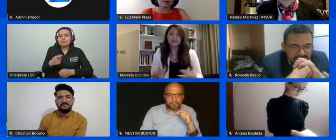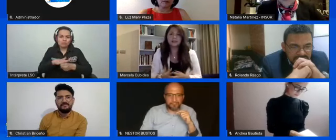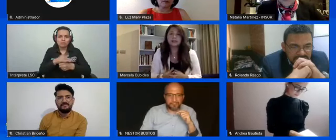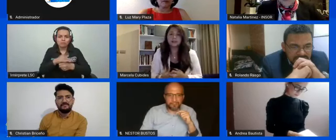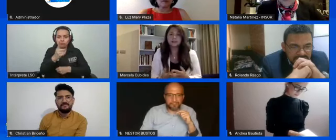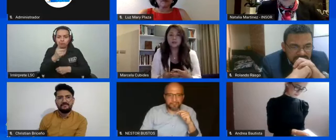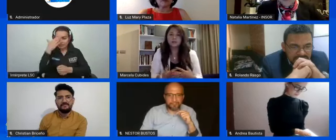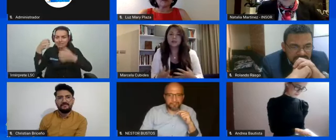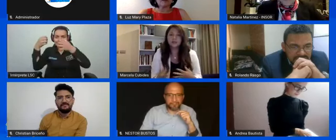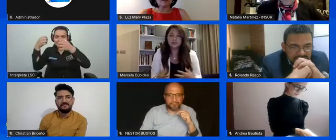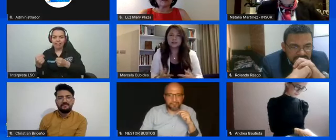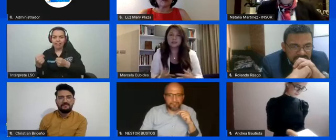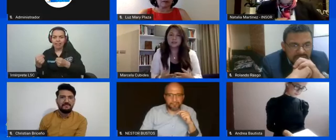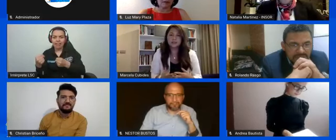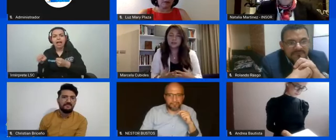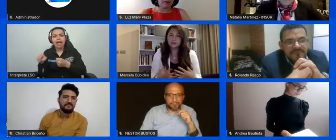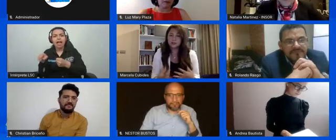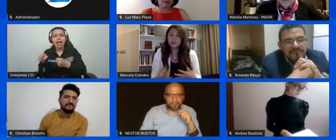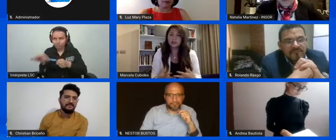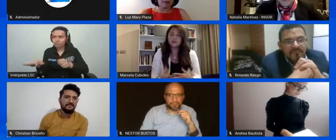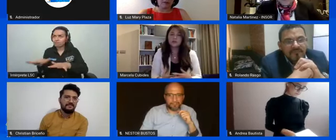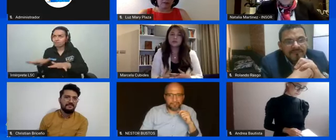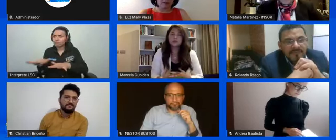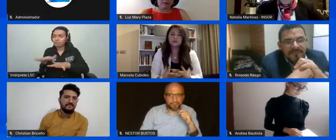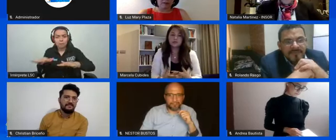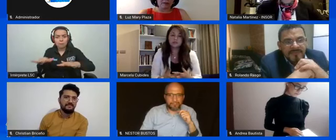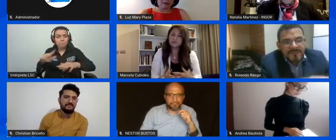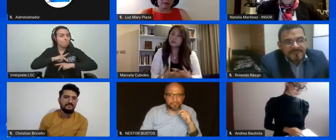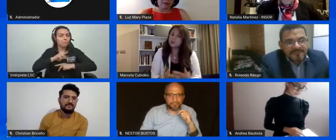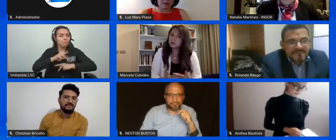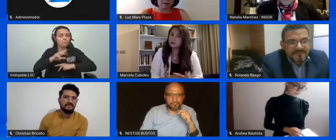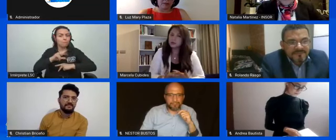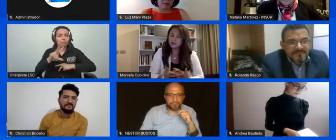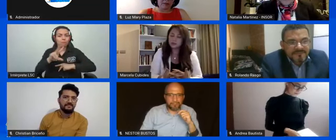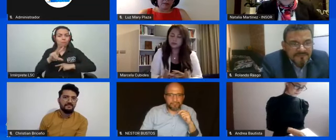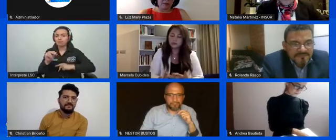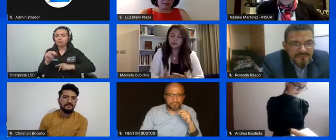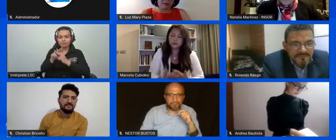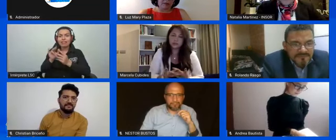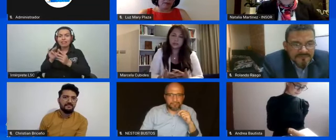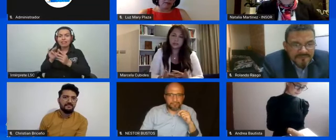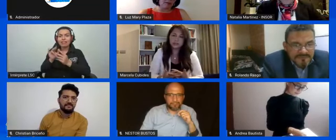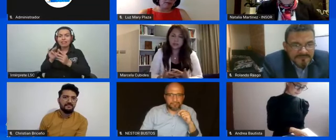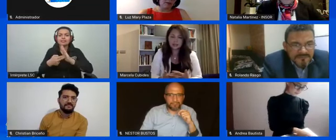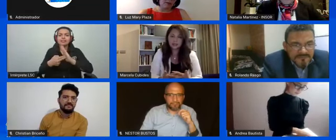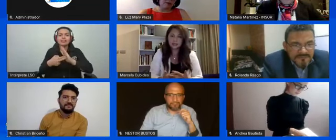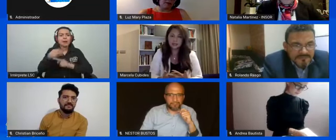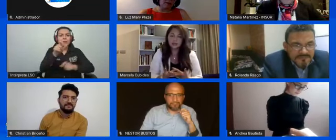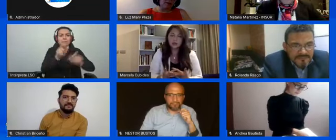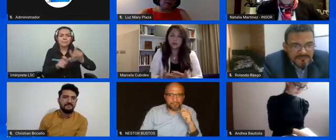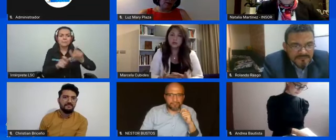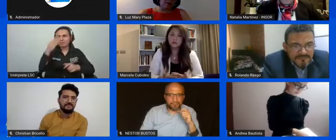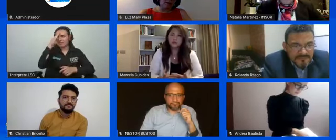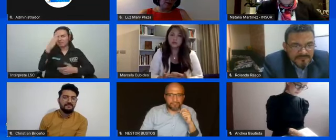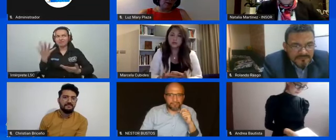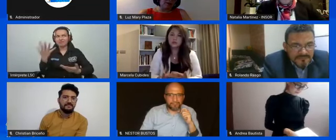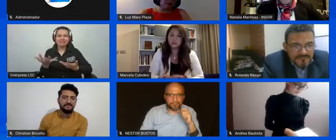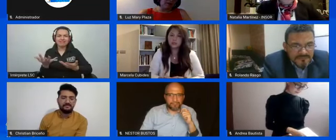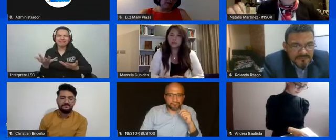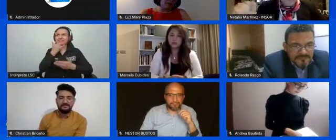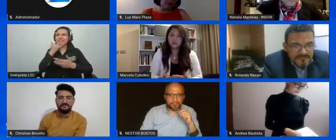generan incertidumbre, inestabilidad. Entonces era un momento de mucha incertidumbre. También había muchos mensajes de una